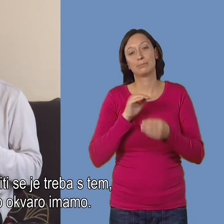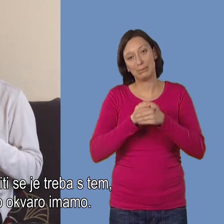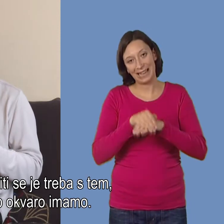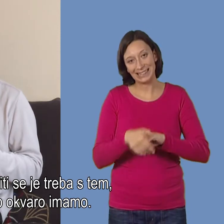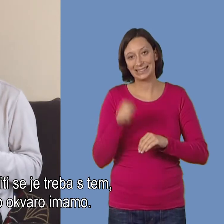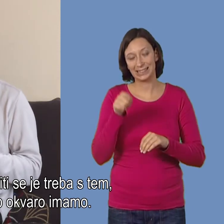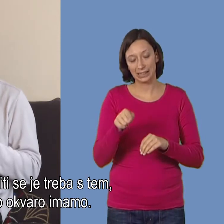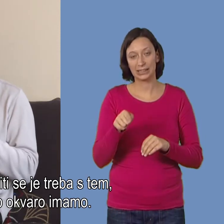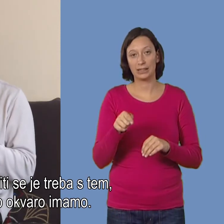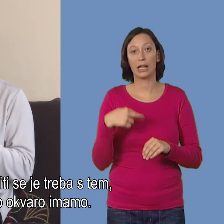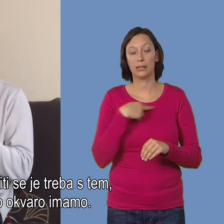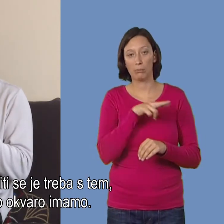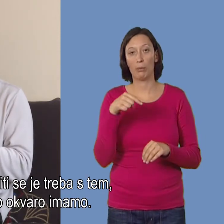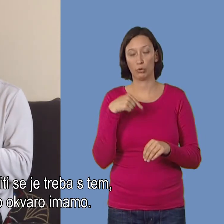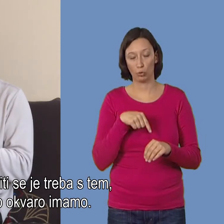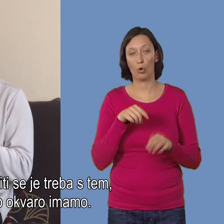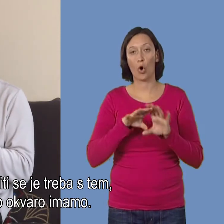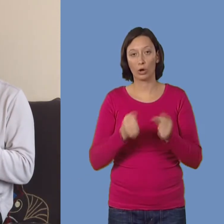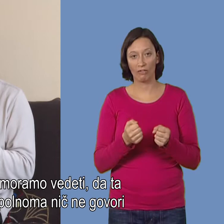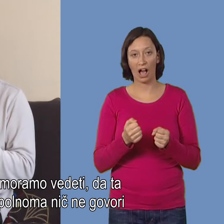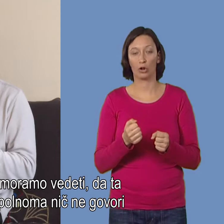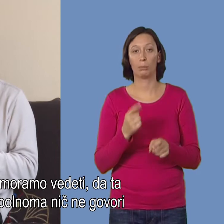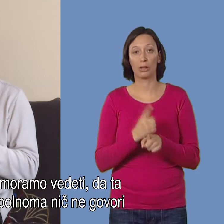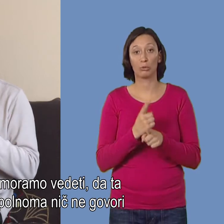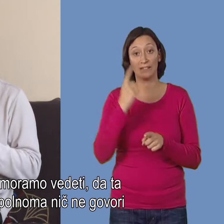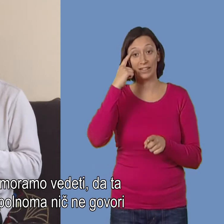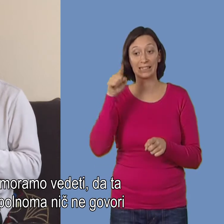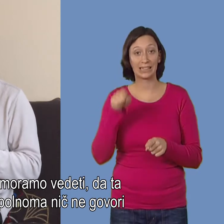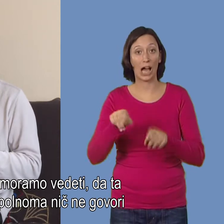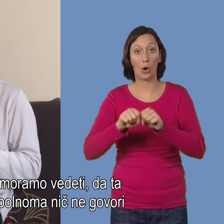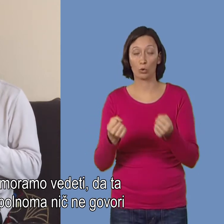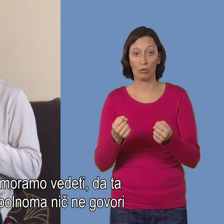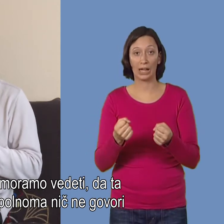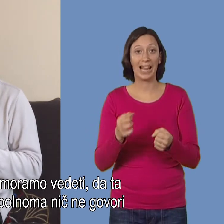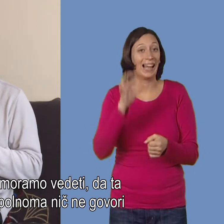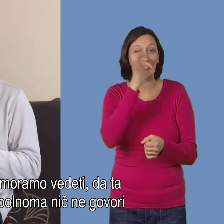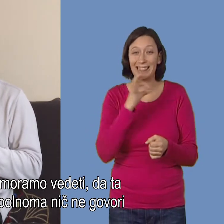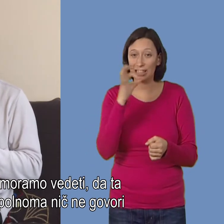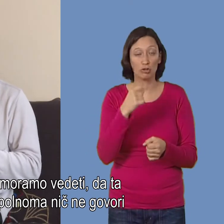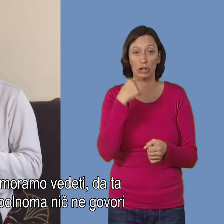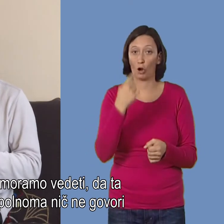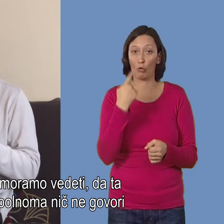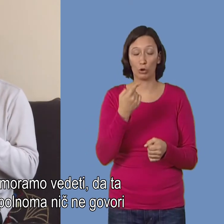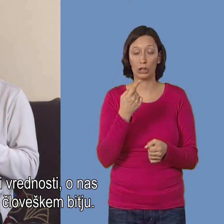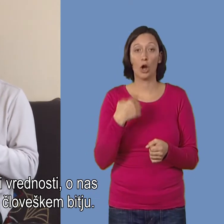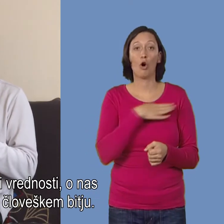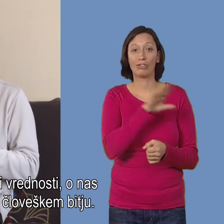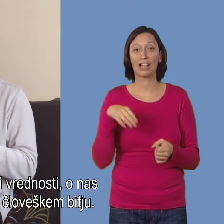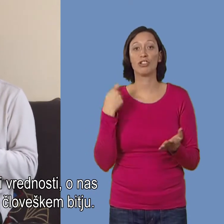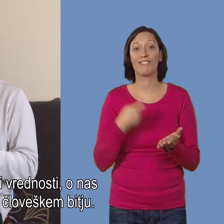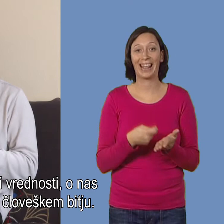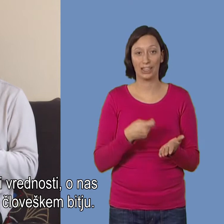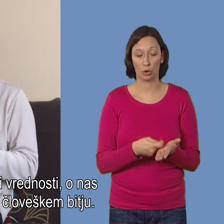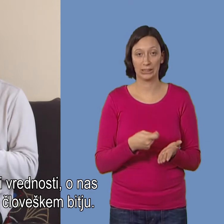Sprijazniti se je potrebno s tem, da to okvaro imamo, hkrati pa vedeti, da ta okvara popolnoma nič ne govori o